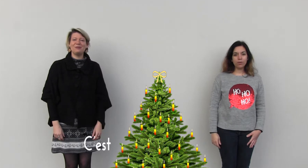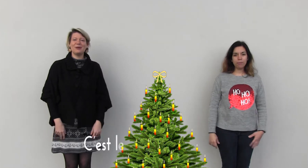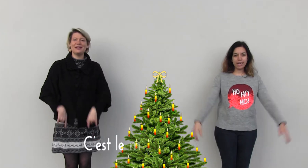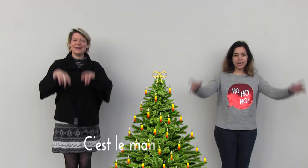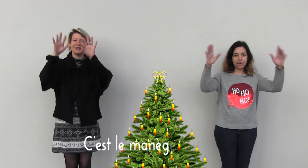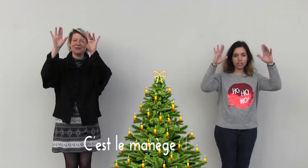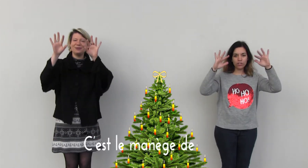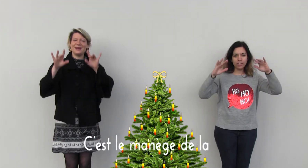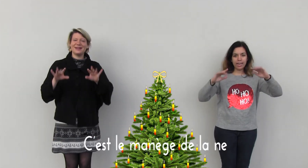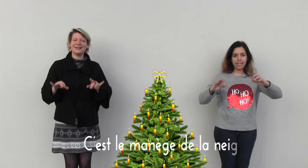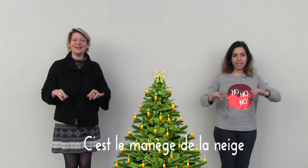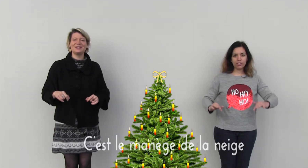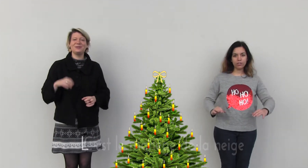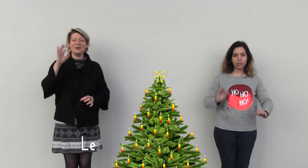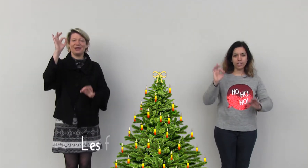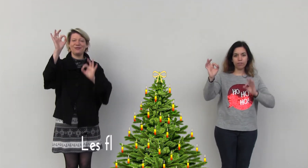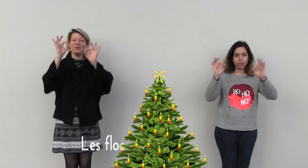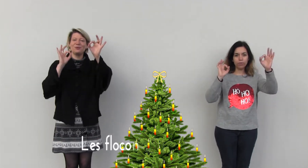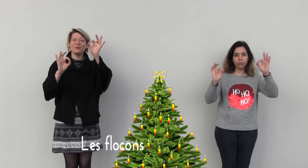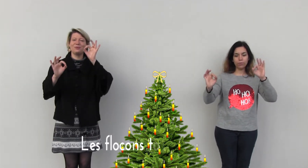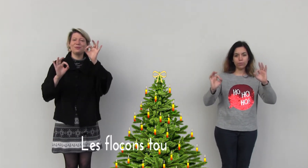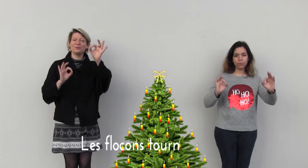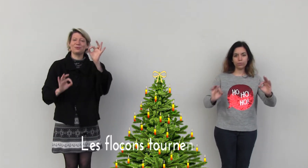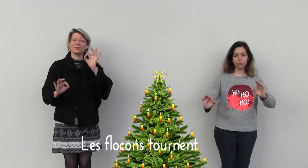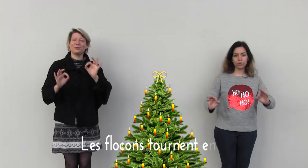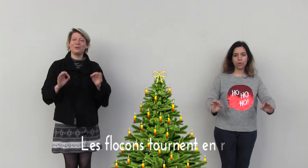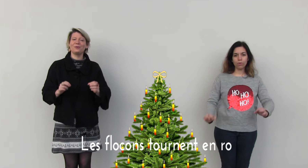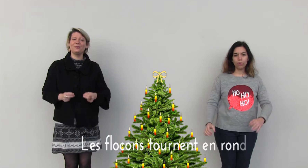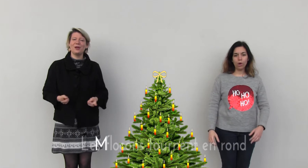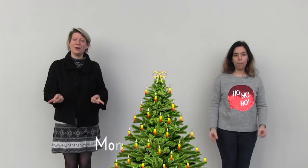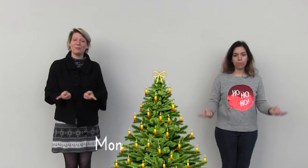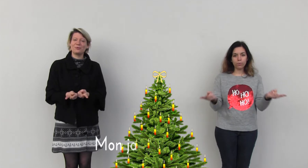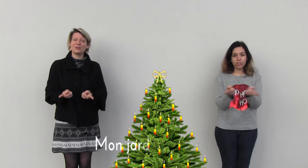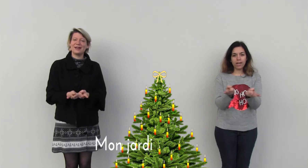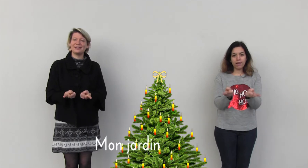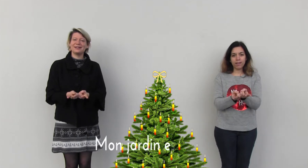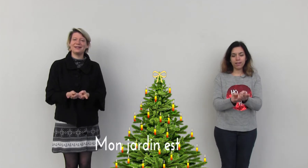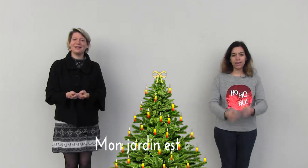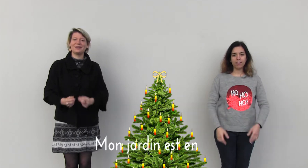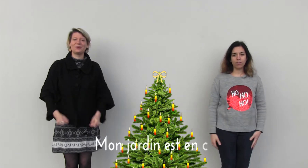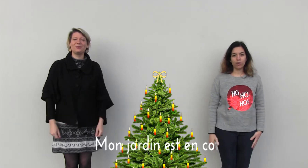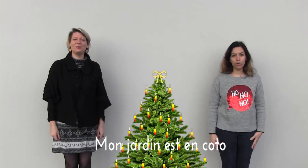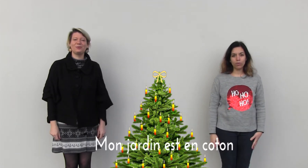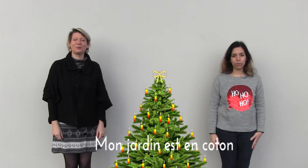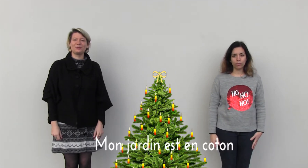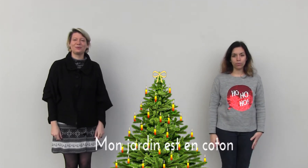manège de la neige Les flocons tournent en rond, mon jardin est en coton